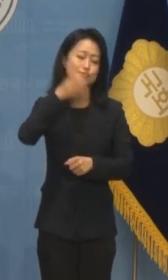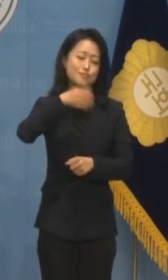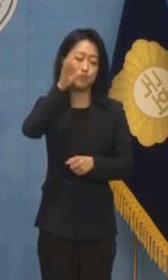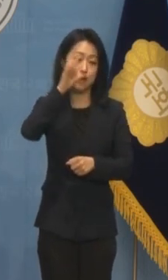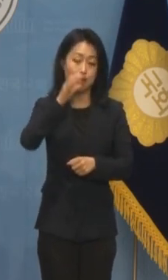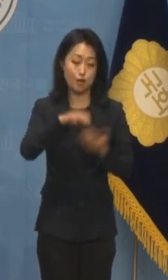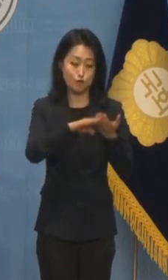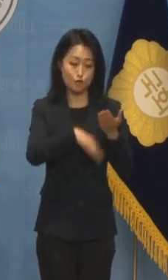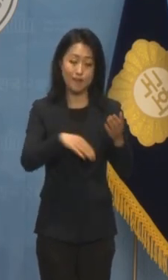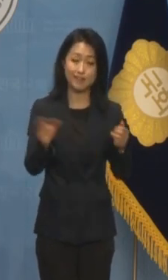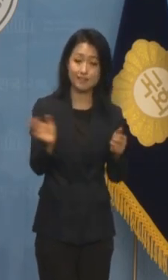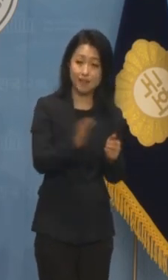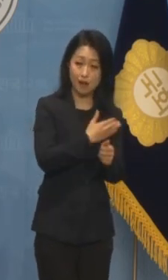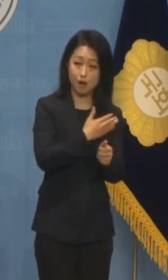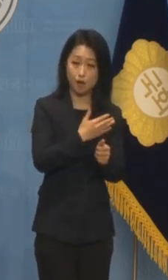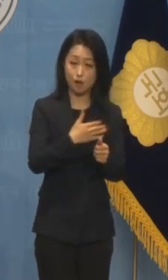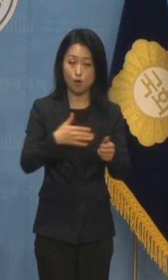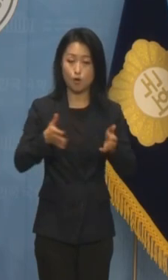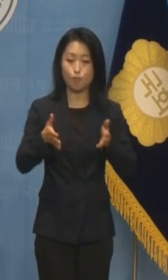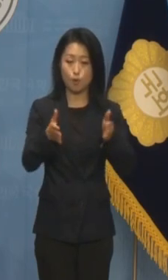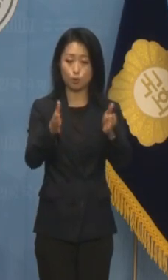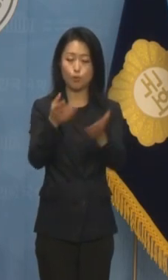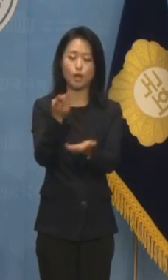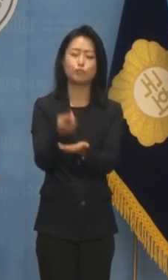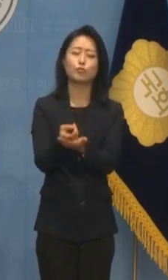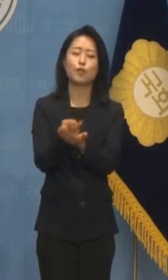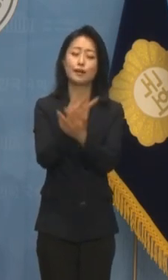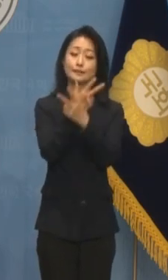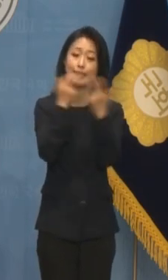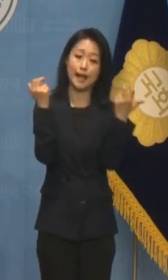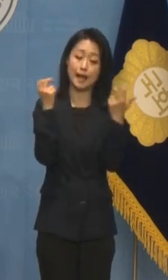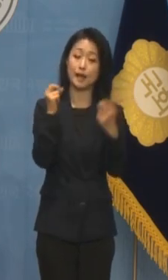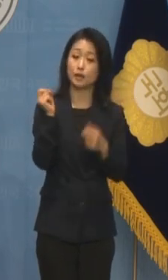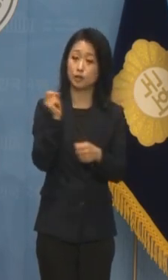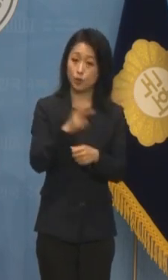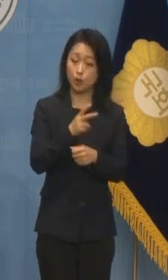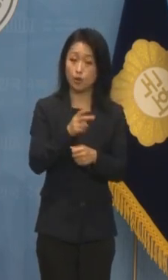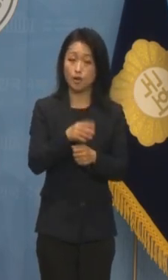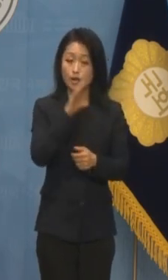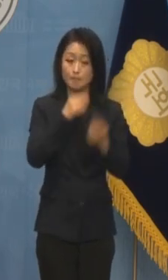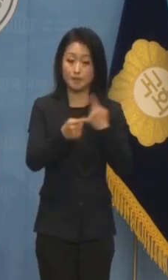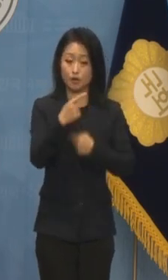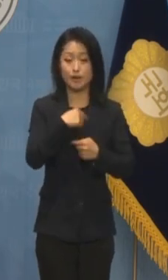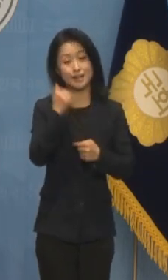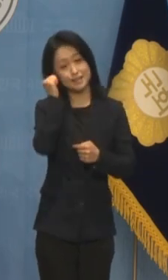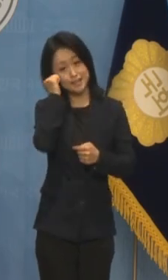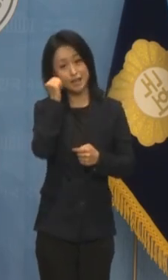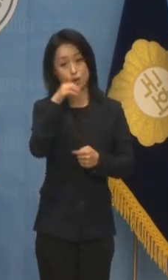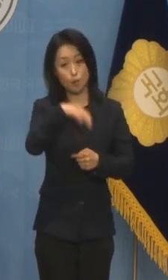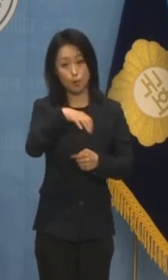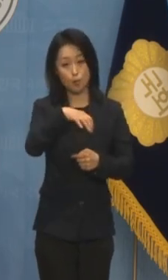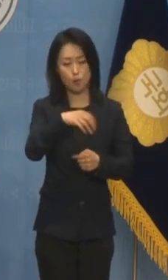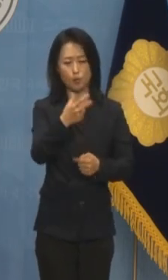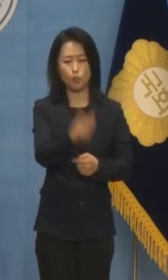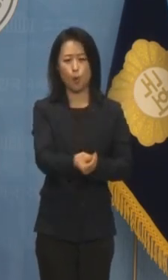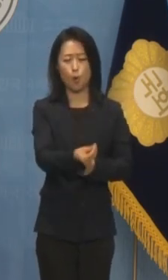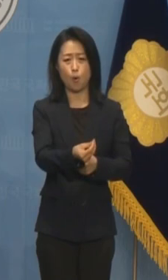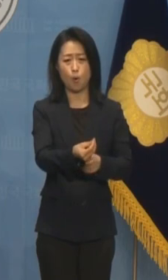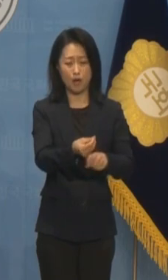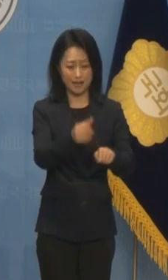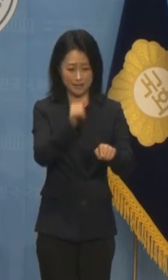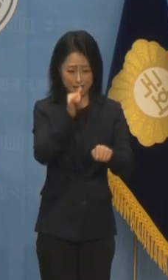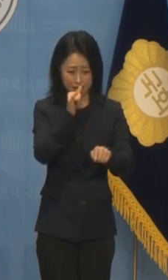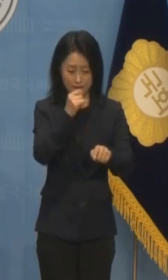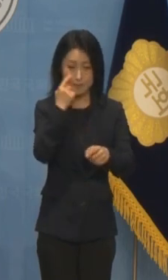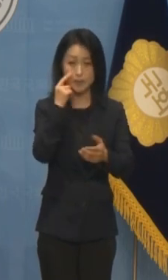검사를 때리고 복도 바닥에 누워서 자고 심지어는 민원인 대기실에서는 대량의 똥도